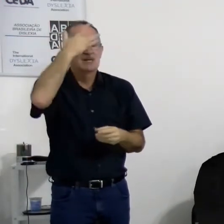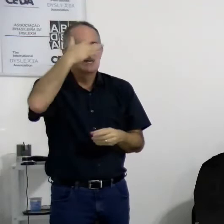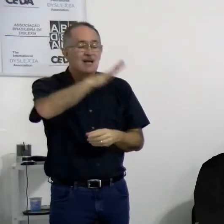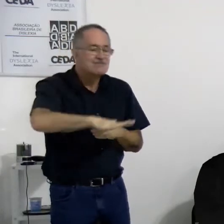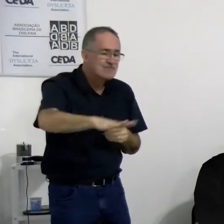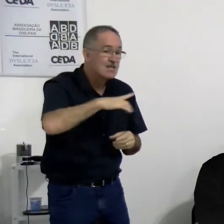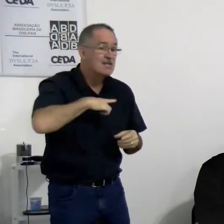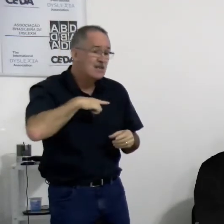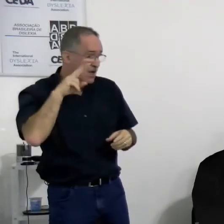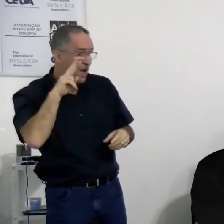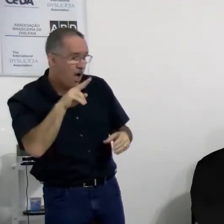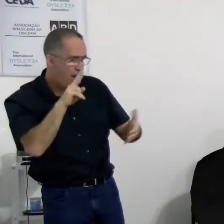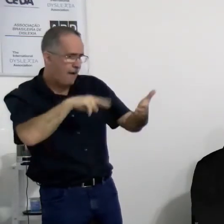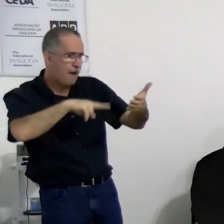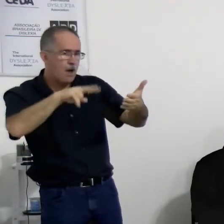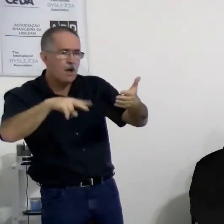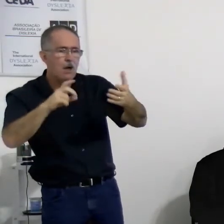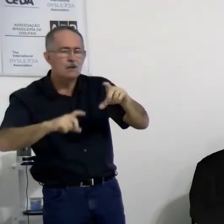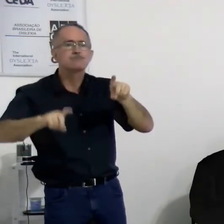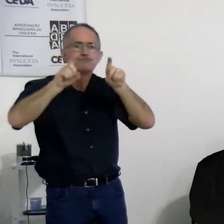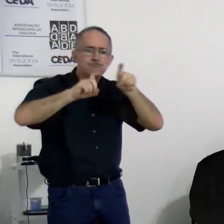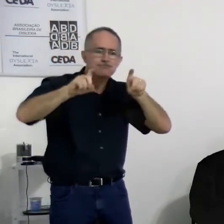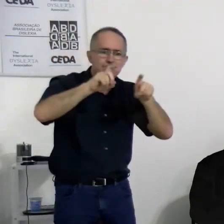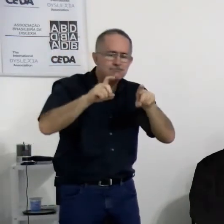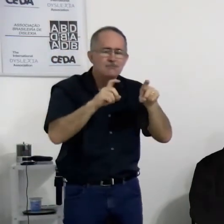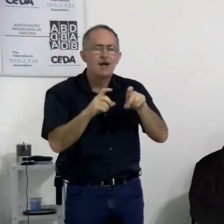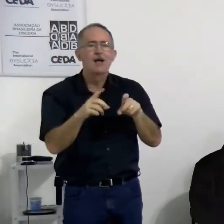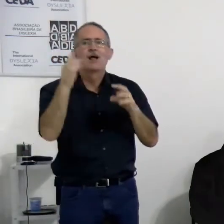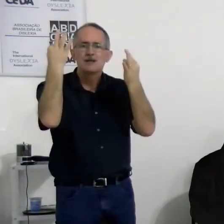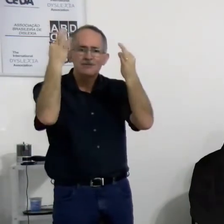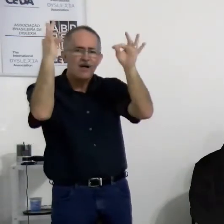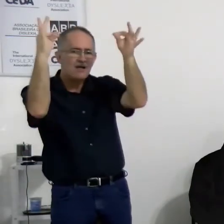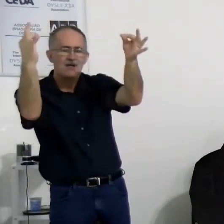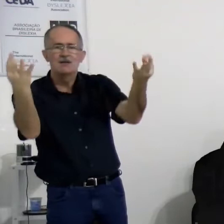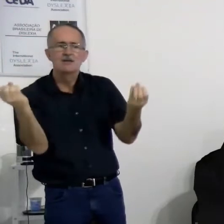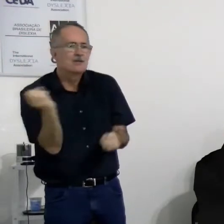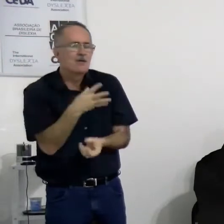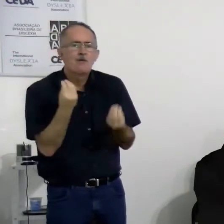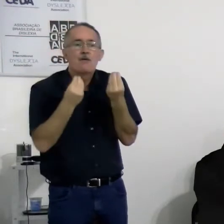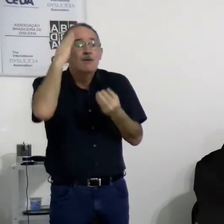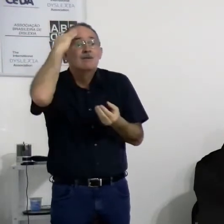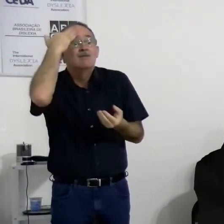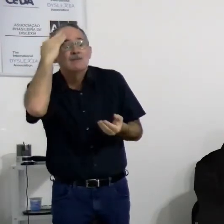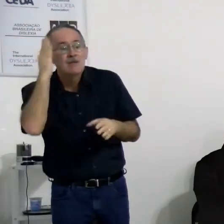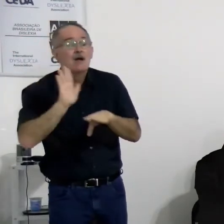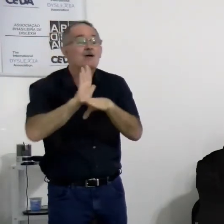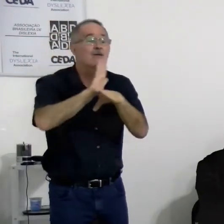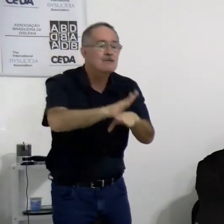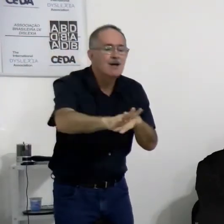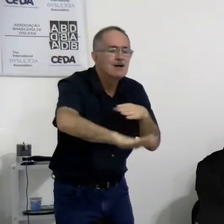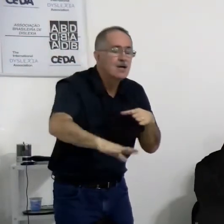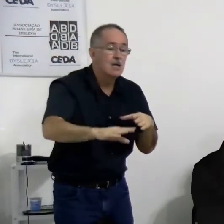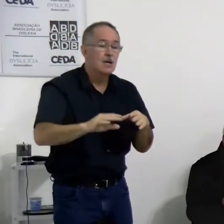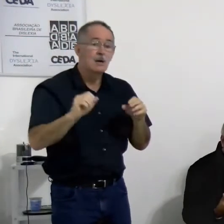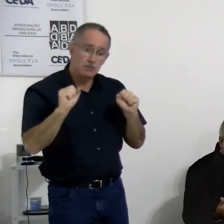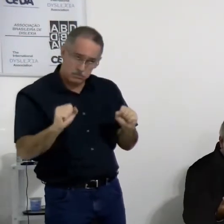acesso à nova tecnologia, como é que nós podemos entender a intervenção precoce? Ela pode